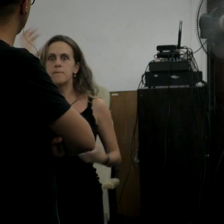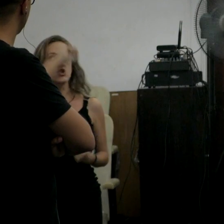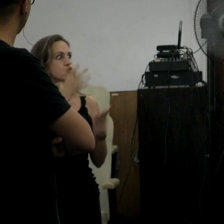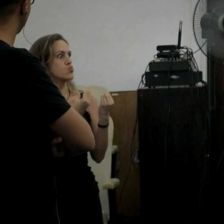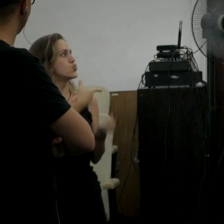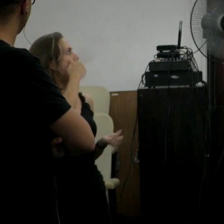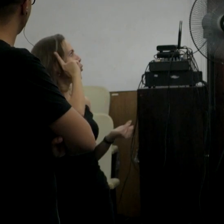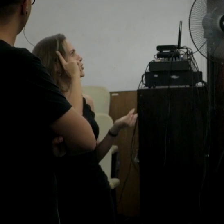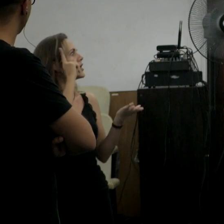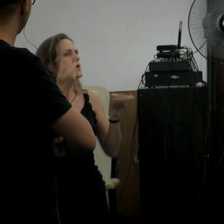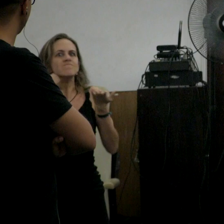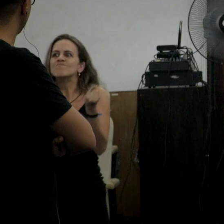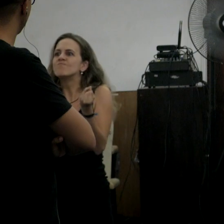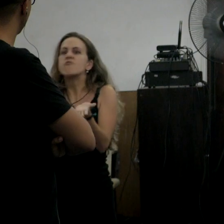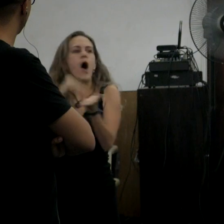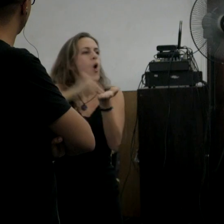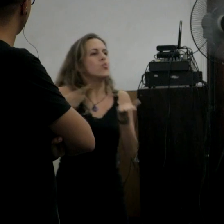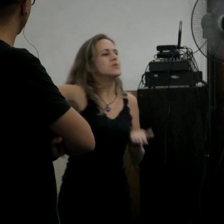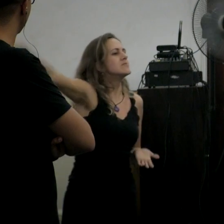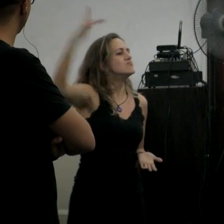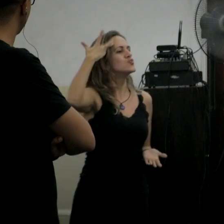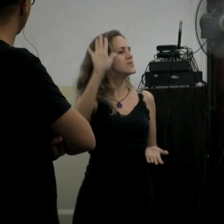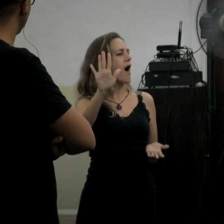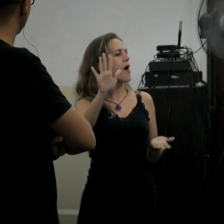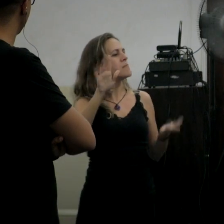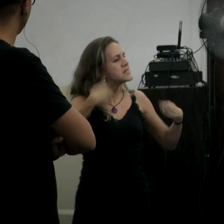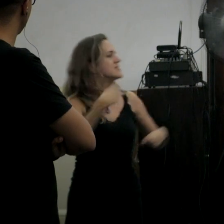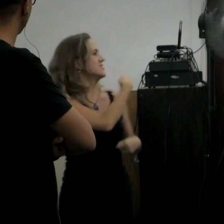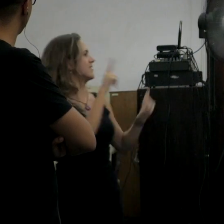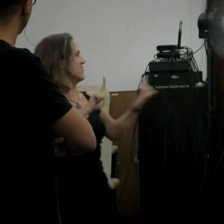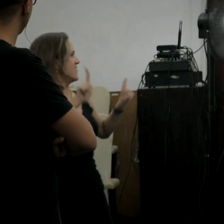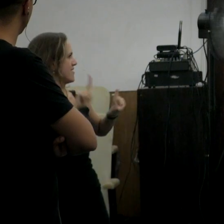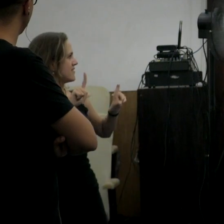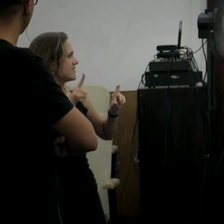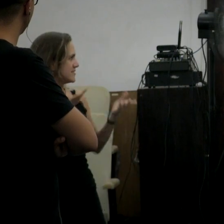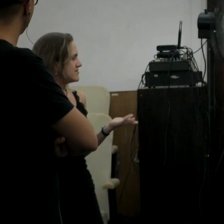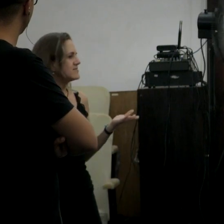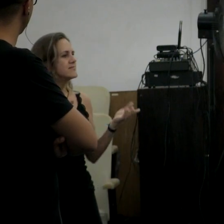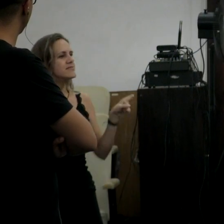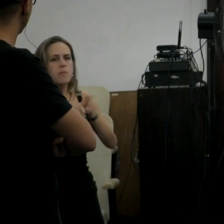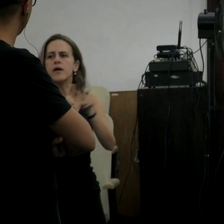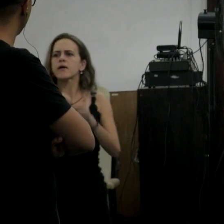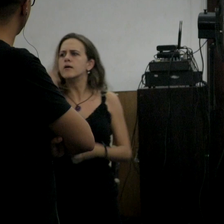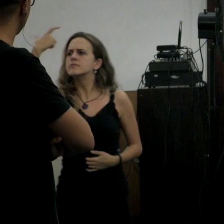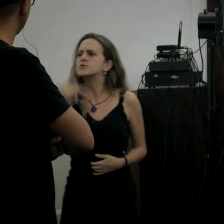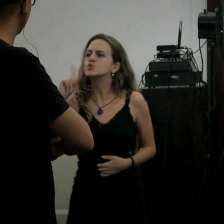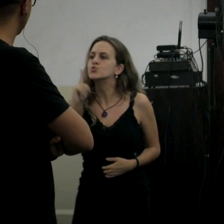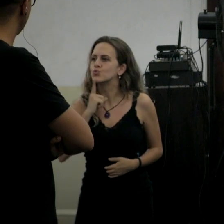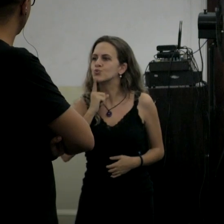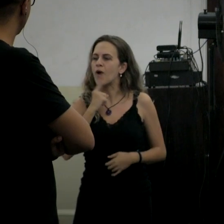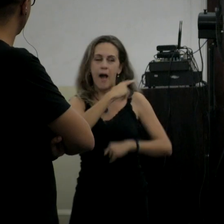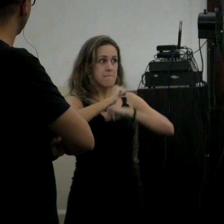histórias. E eu aprendi muito ontem, nas mesas de ontem, mas falta a gente circular essas notícias pelas